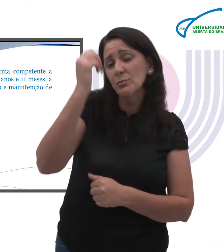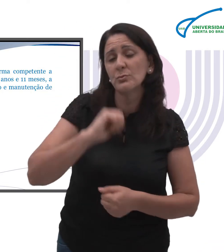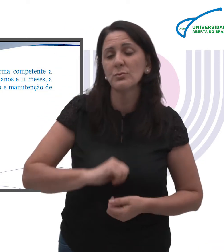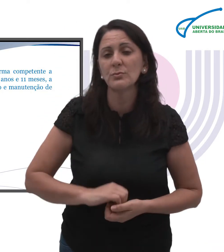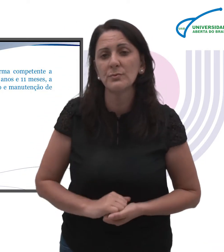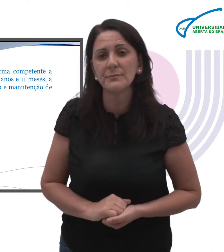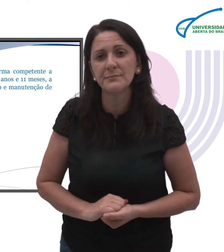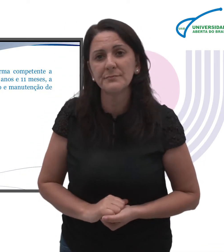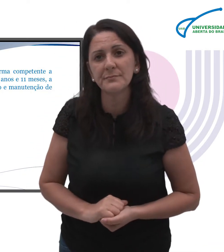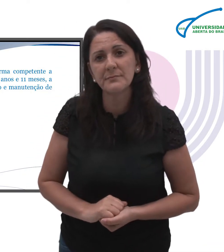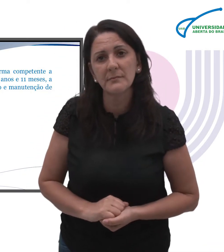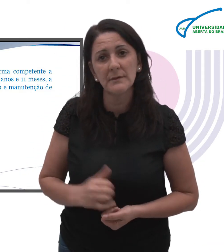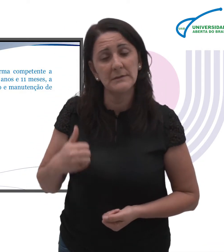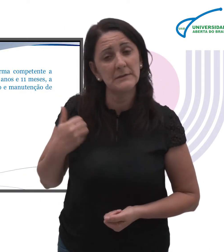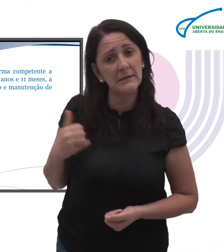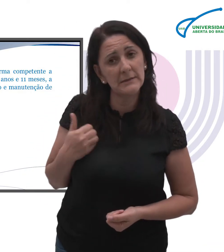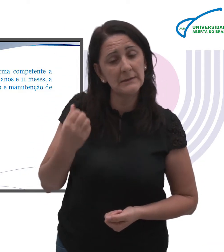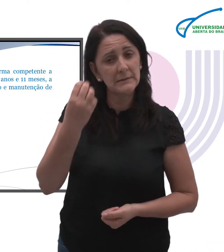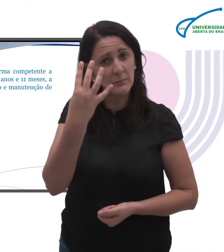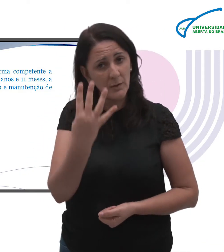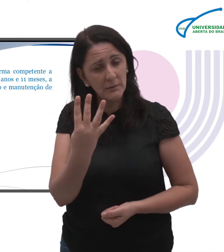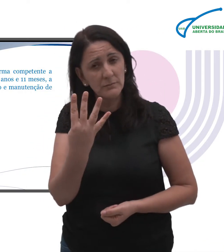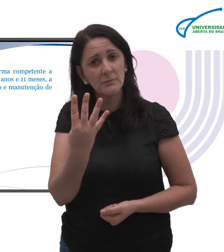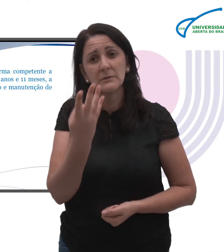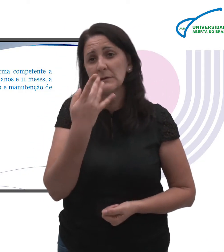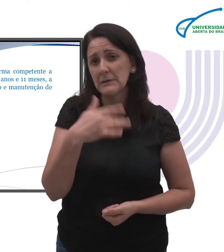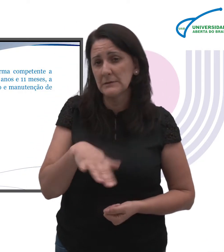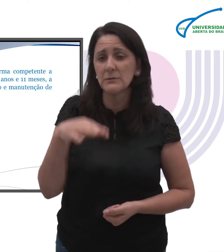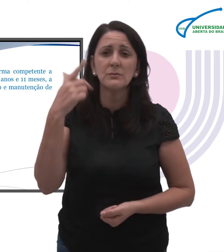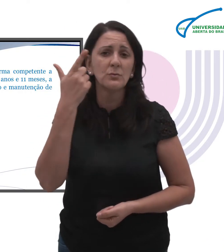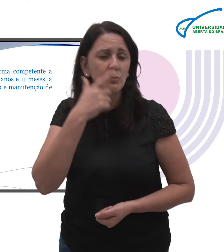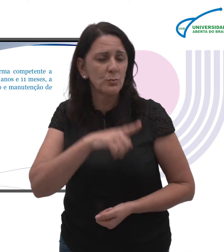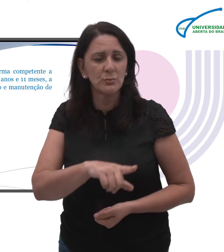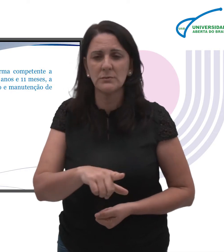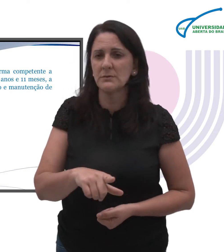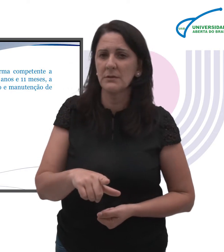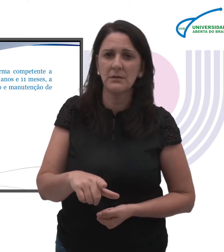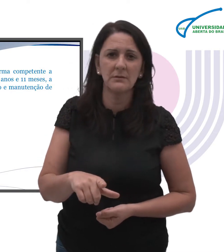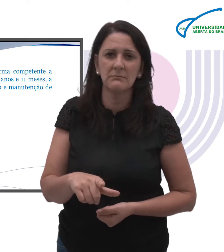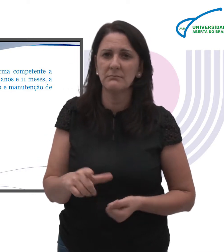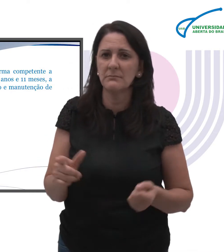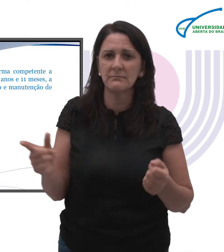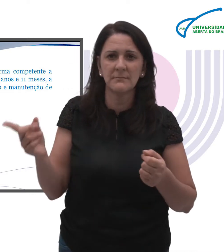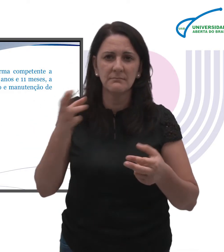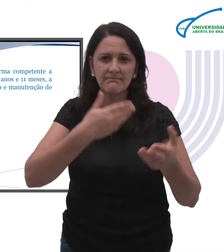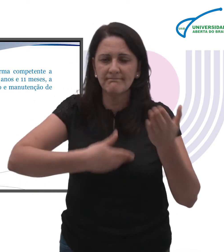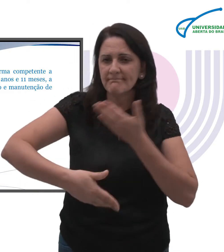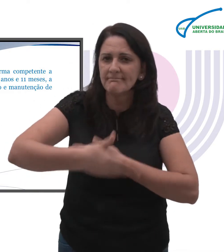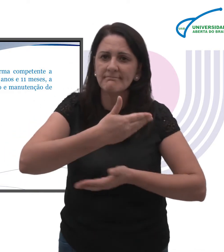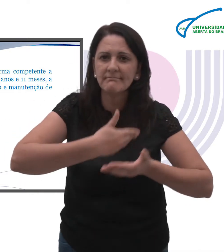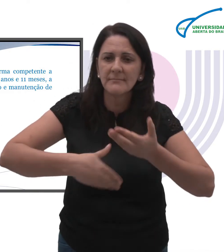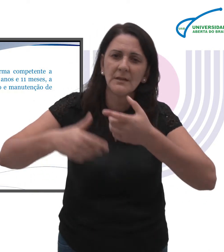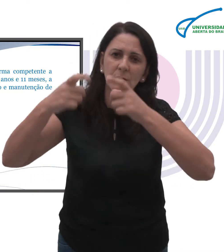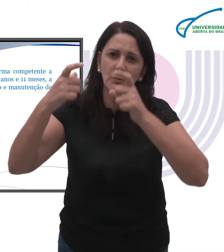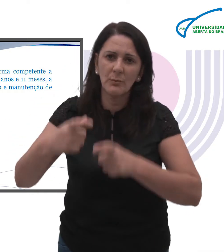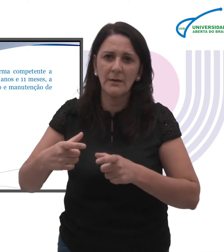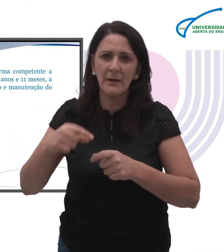Aos 4 anos, a criança não estabelece de forma competente a relação entre a localização e